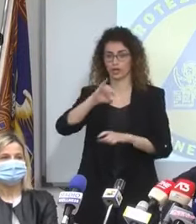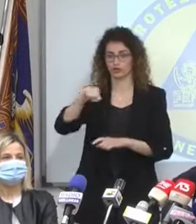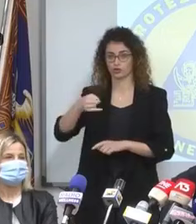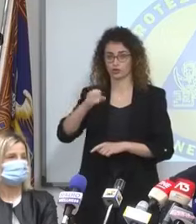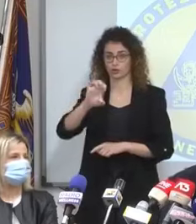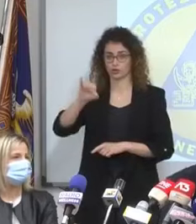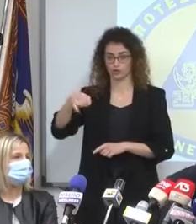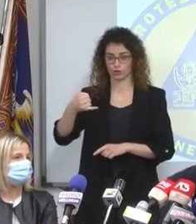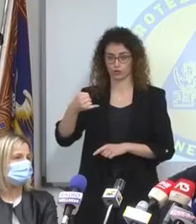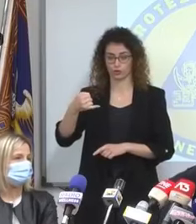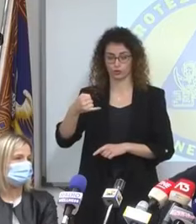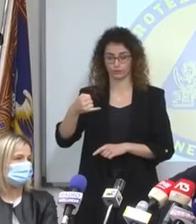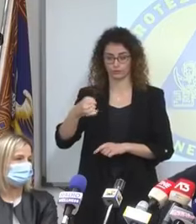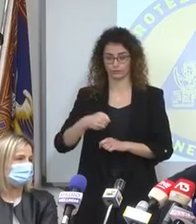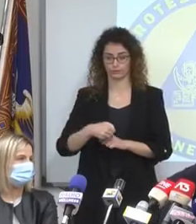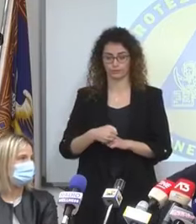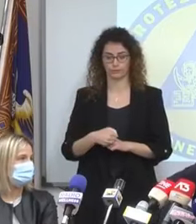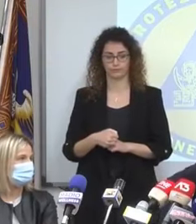Johnson & Johnson,